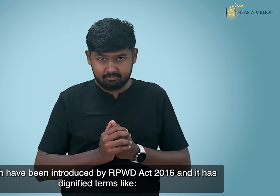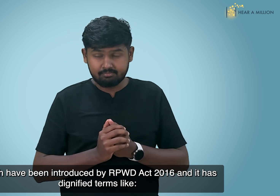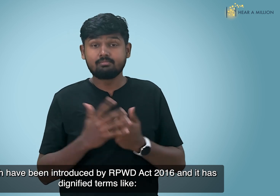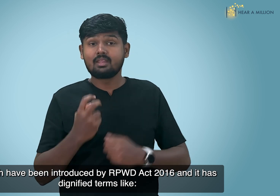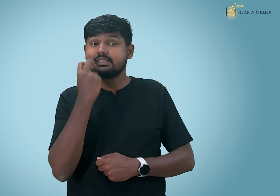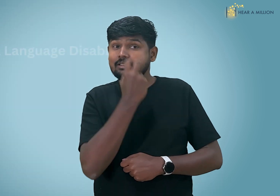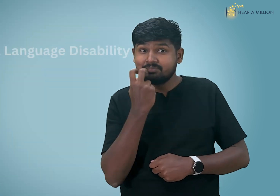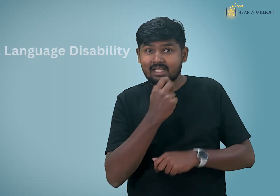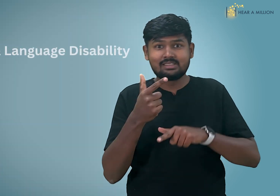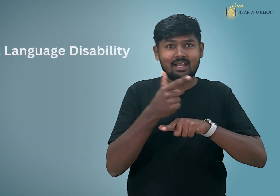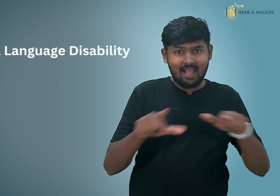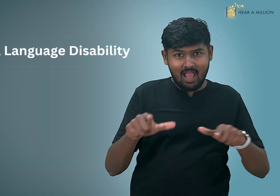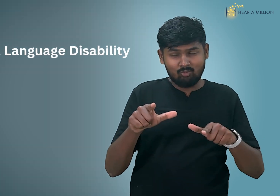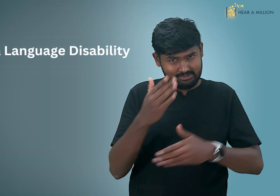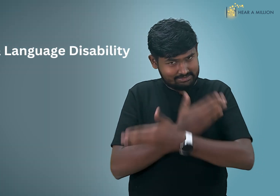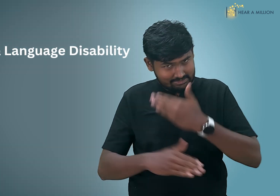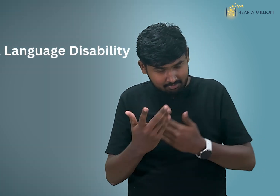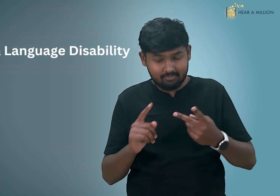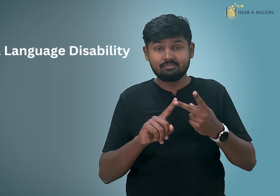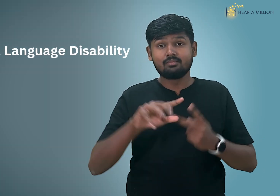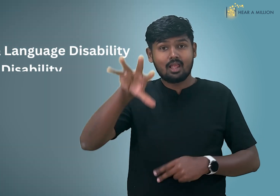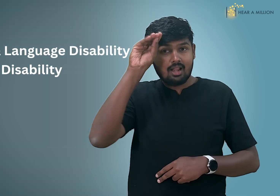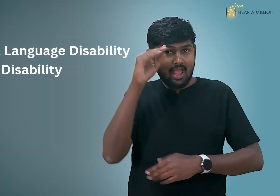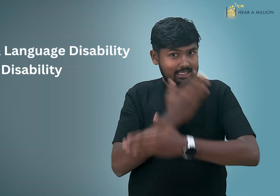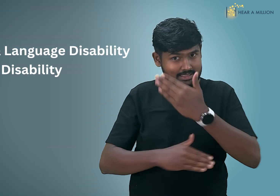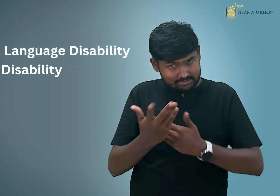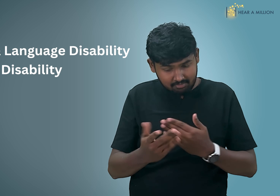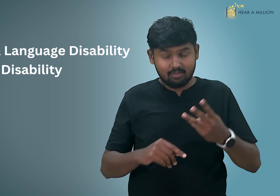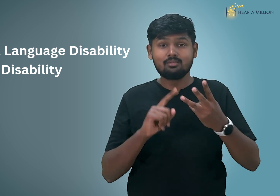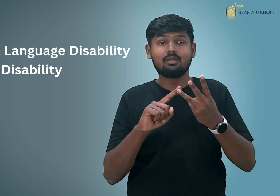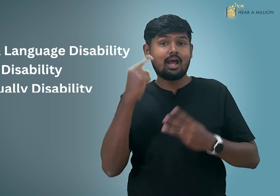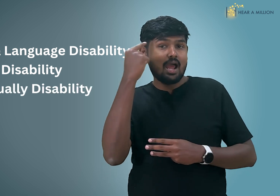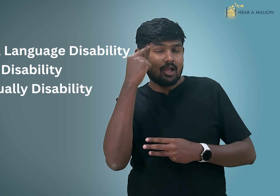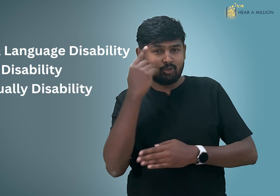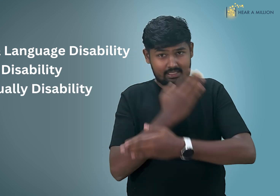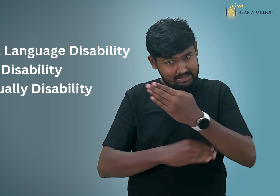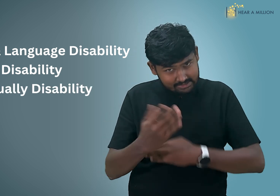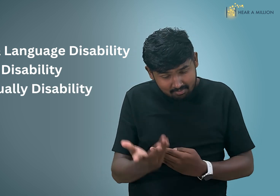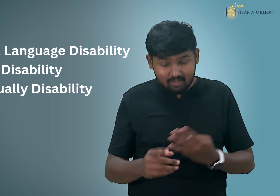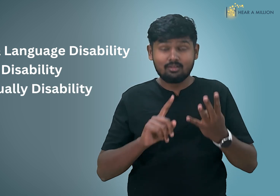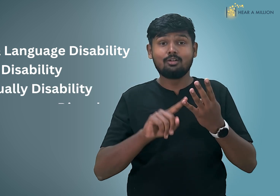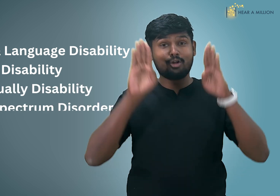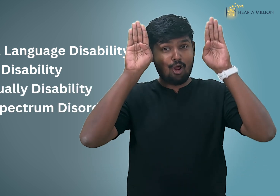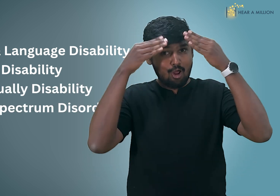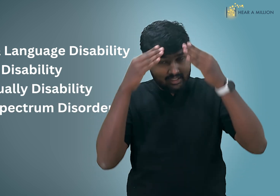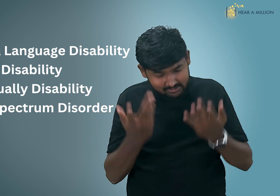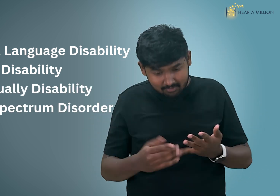शब्द है, जैसे कि पहला स्पीच डिफेक्ट के बजाय लैंग्वेज डिसेबिलिटी, दूसरा स्लो लर्नर के बजाय लर्निंग डिसेबिलिटी, तीसरा मैड की बजाय